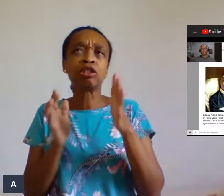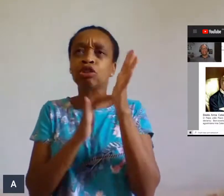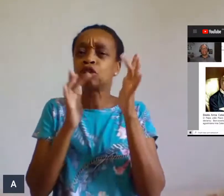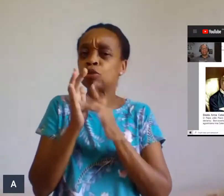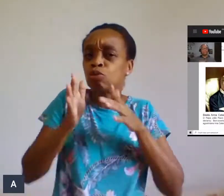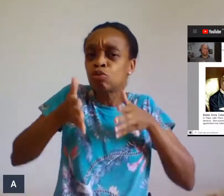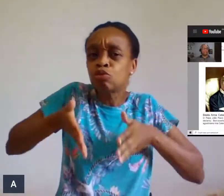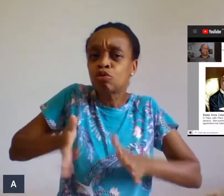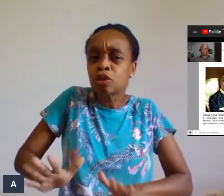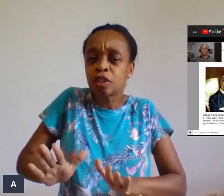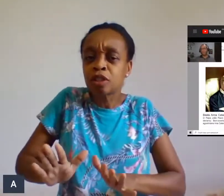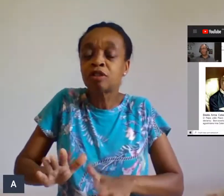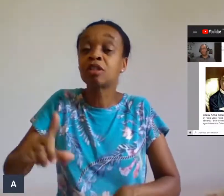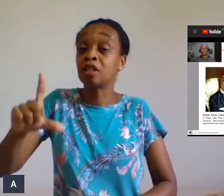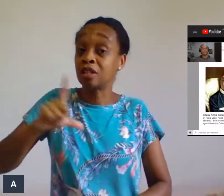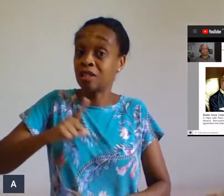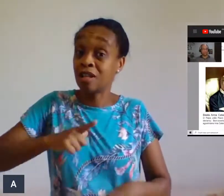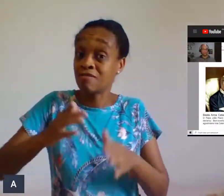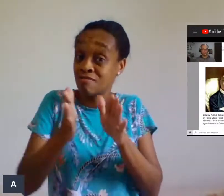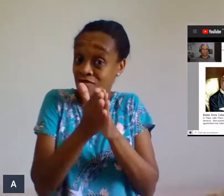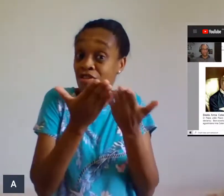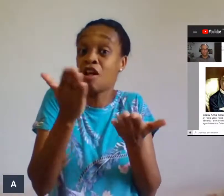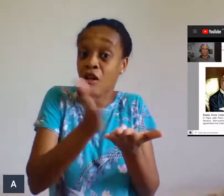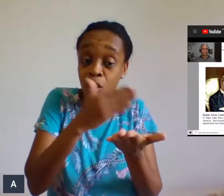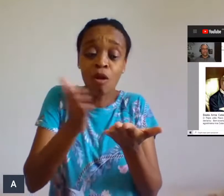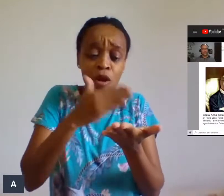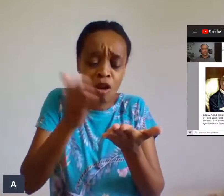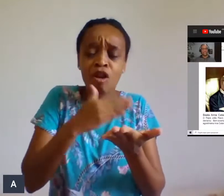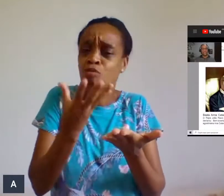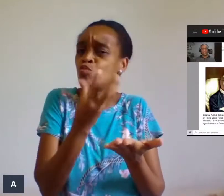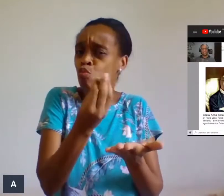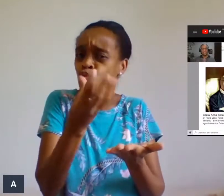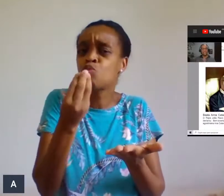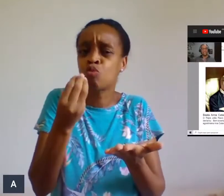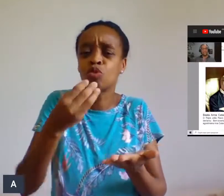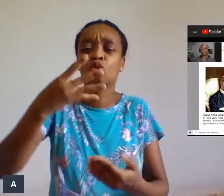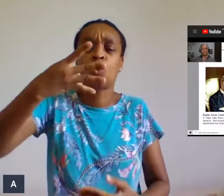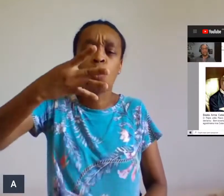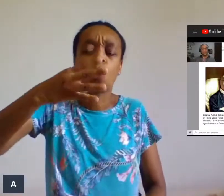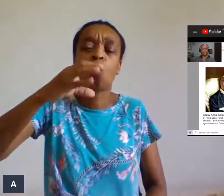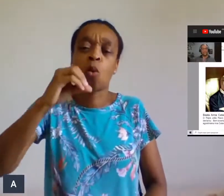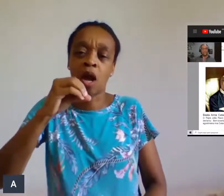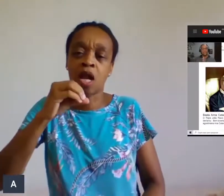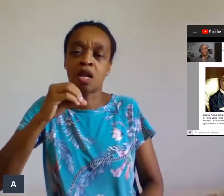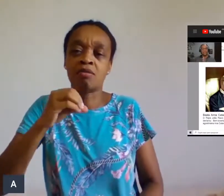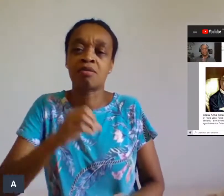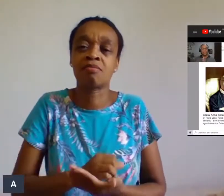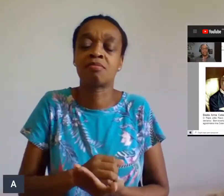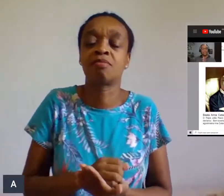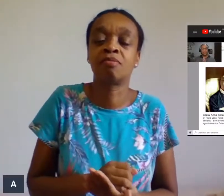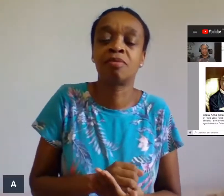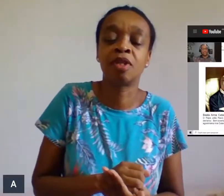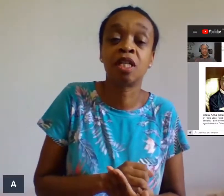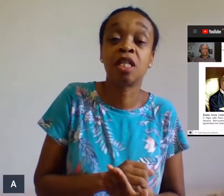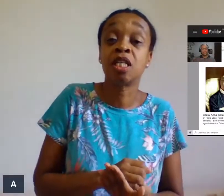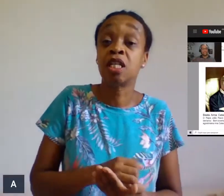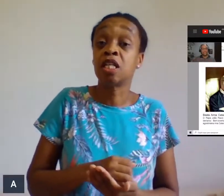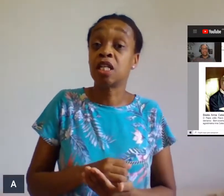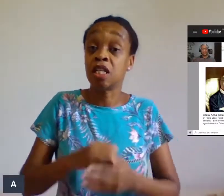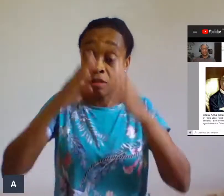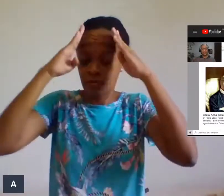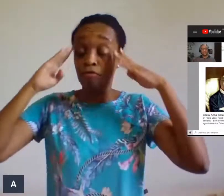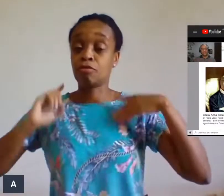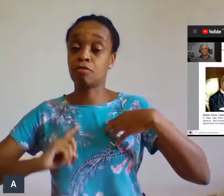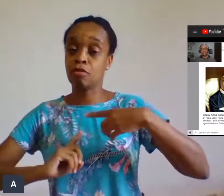série imensa de livros, são 40 volumes. Ela dizia da seguinte forma: Ana